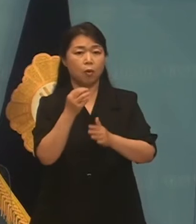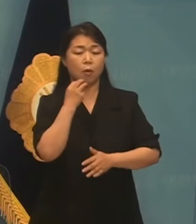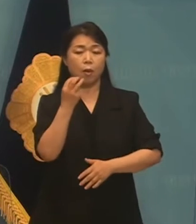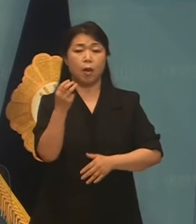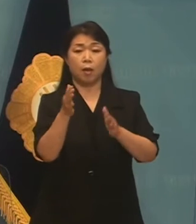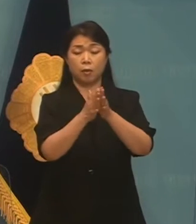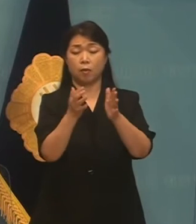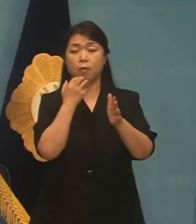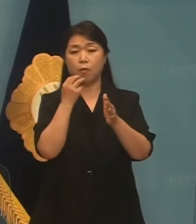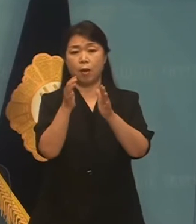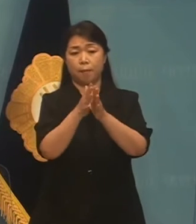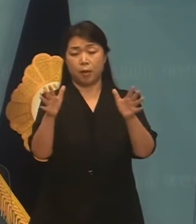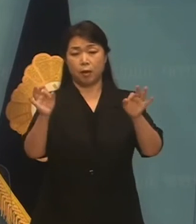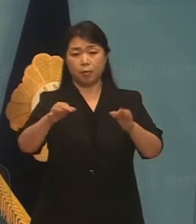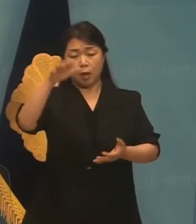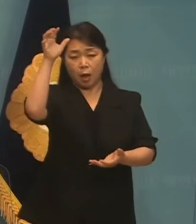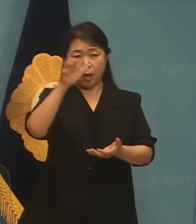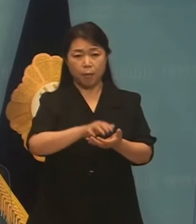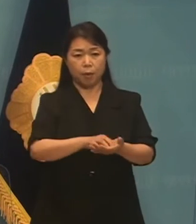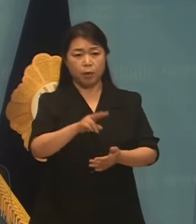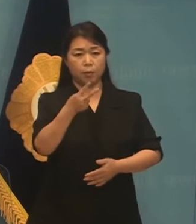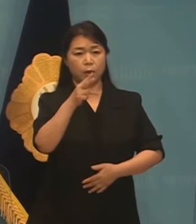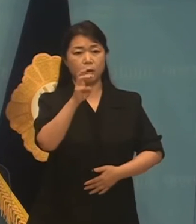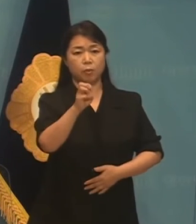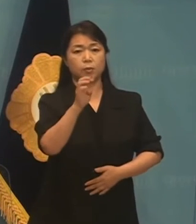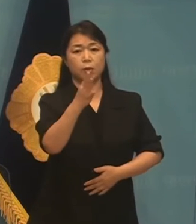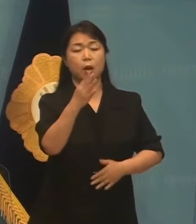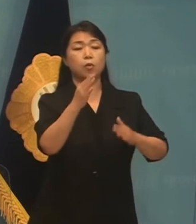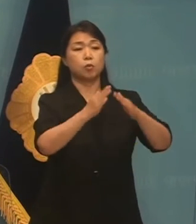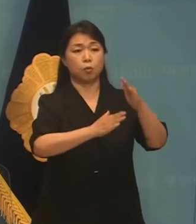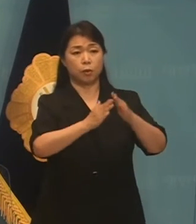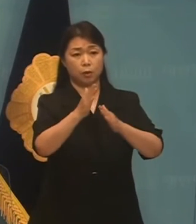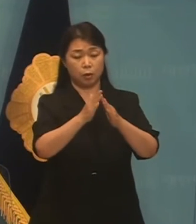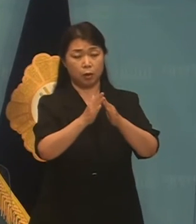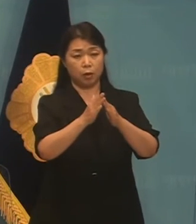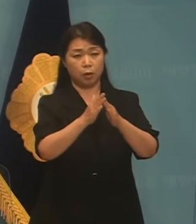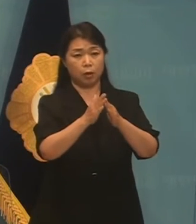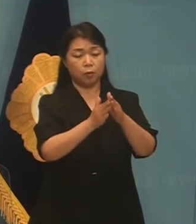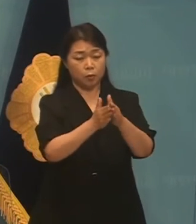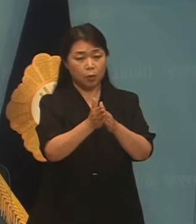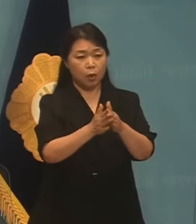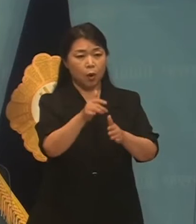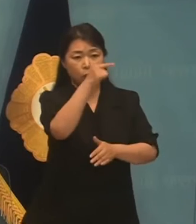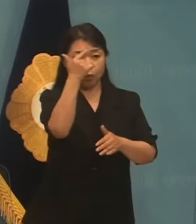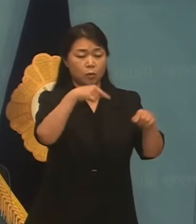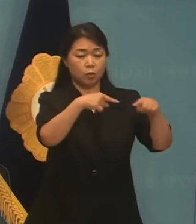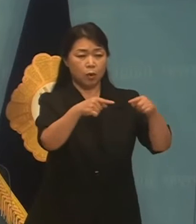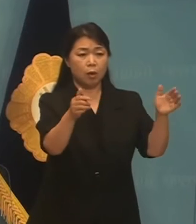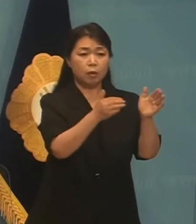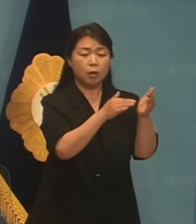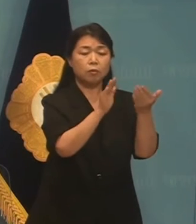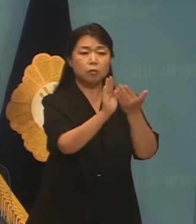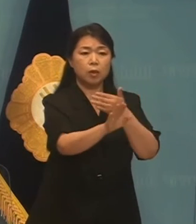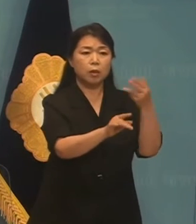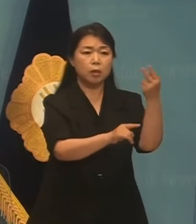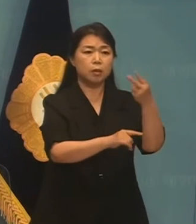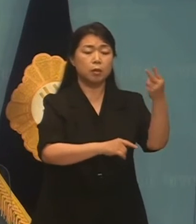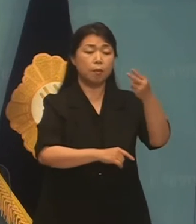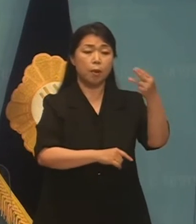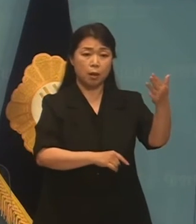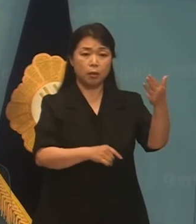총합은 234조 원이었습니다. 노무현 정권이 끝나는 2008년 2월에는